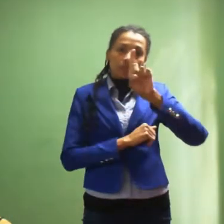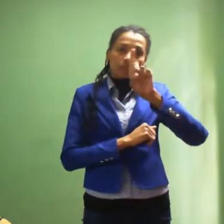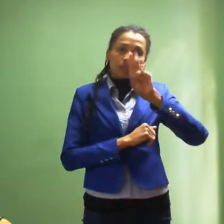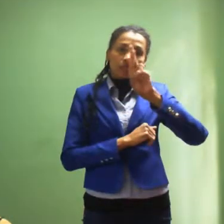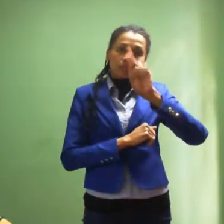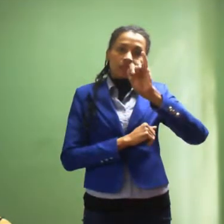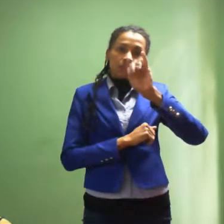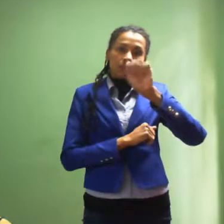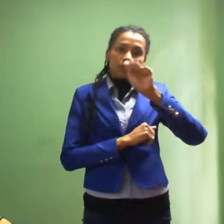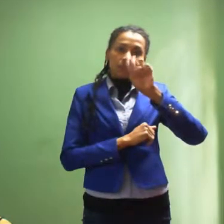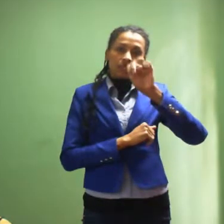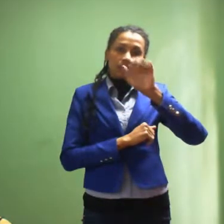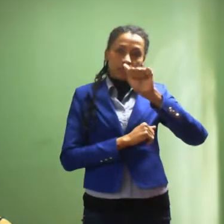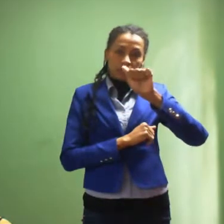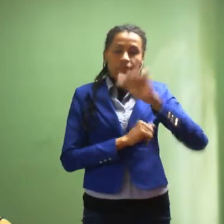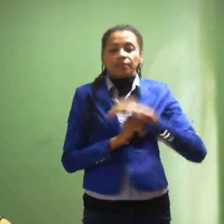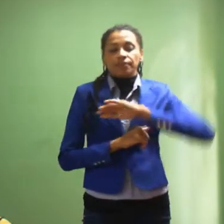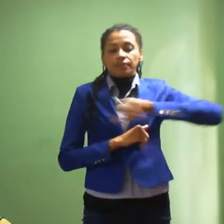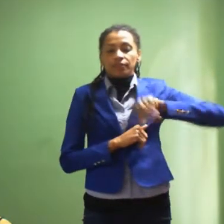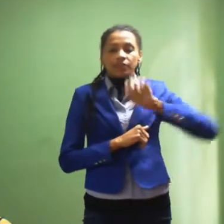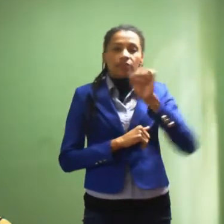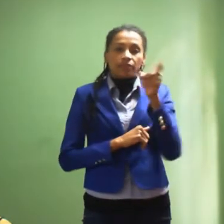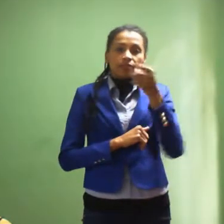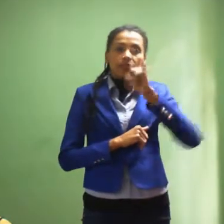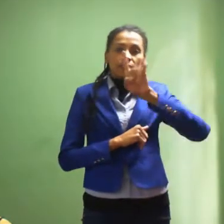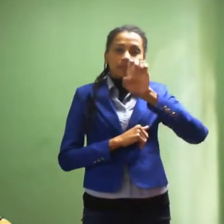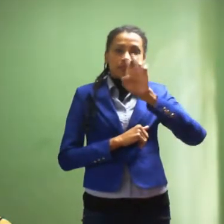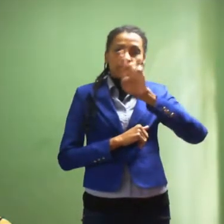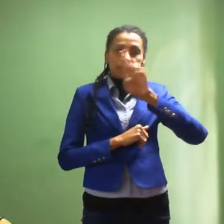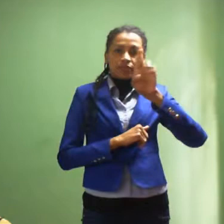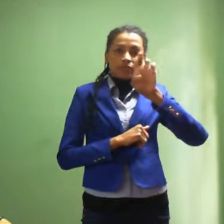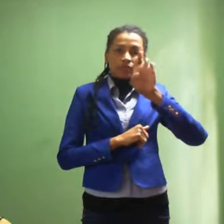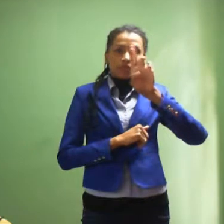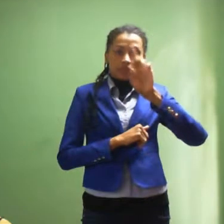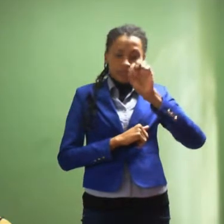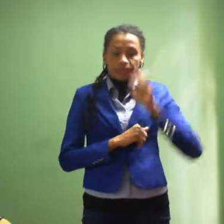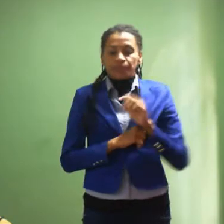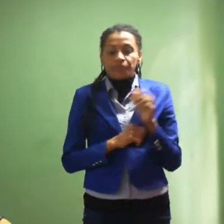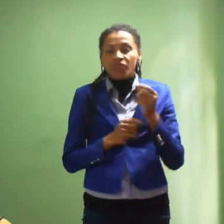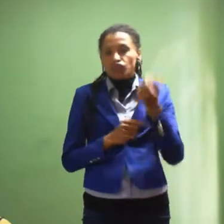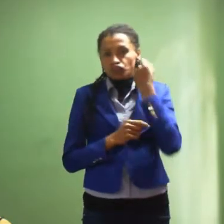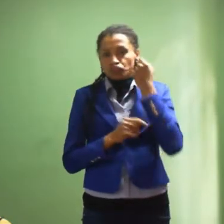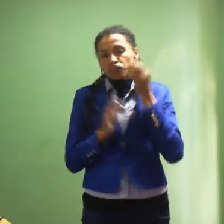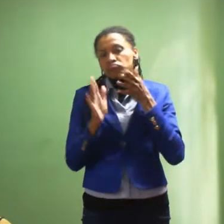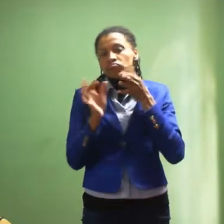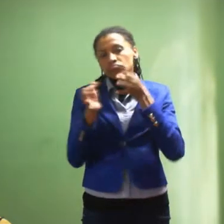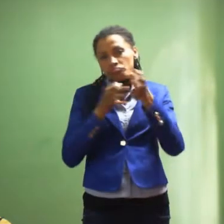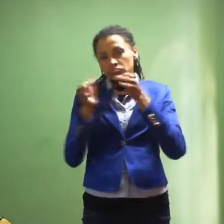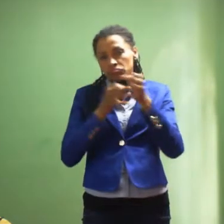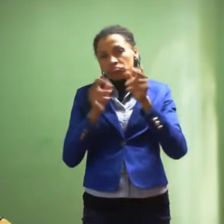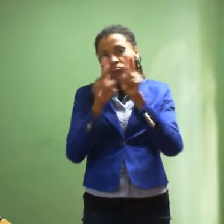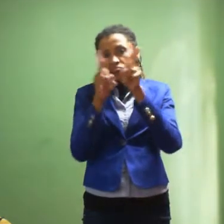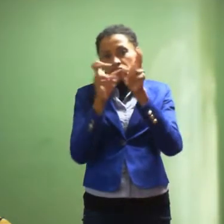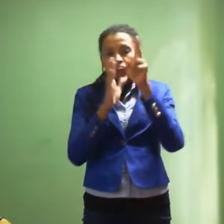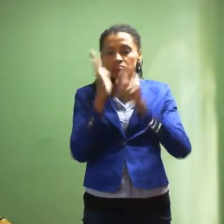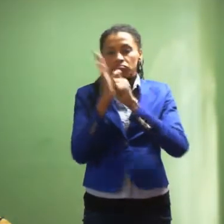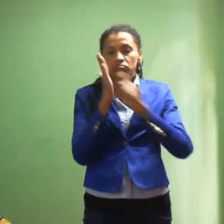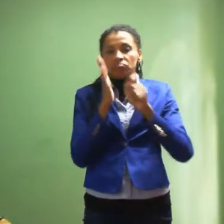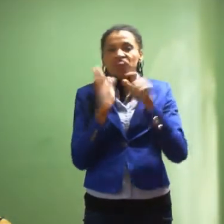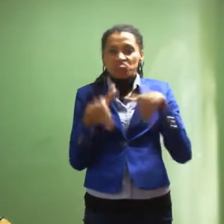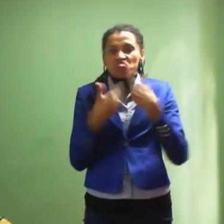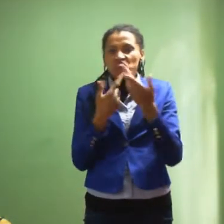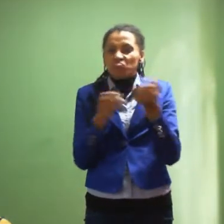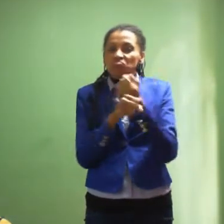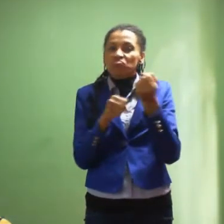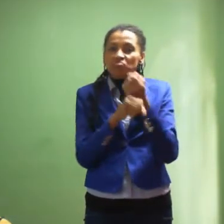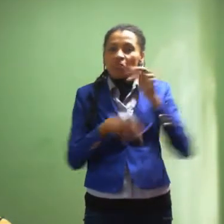escrita, sobre todos los fundamentos conceptuales, y posteriormente se trabajó los momentos que surgieron de la experiencia del PEBI, como se